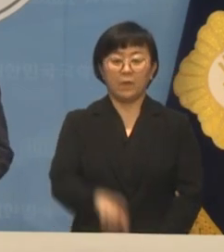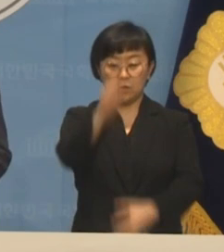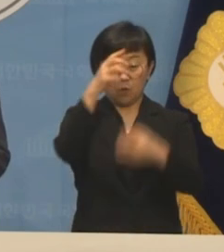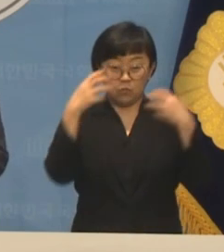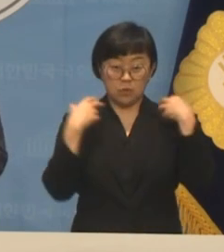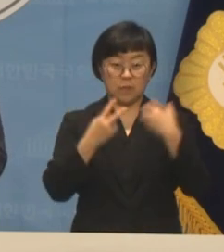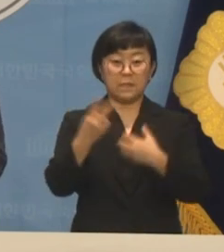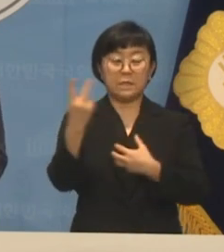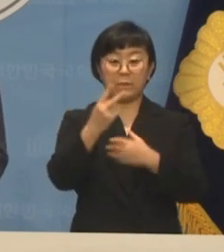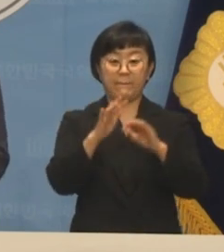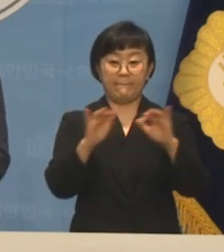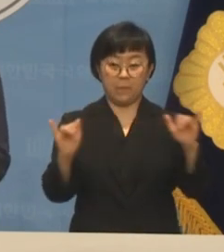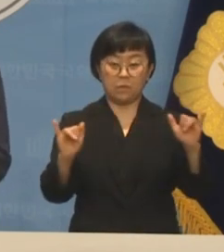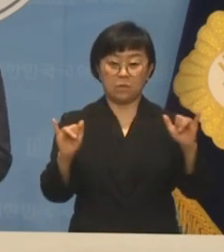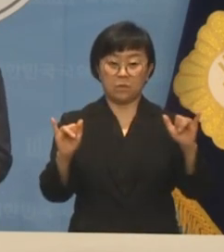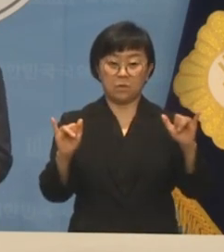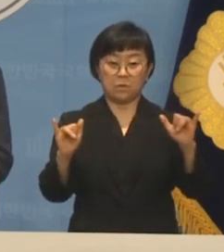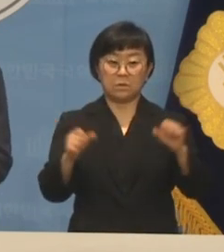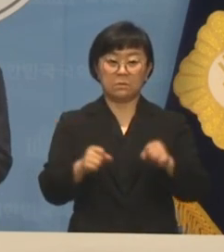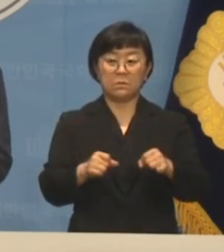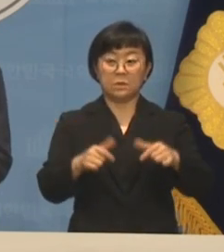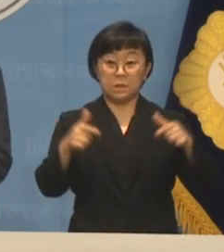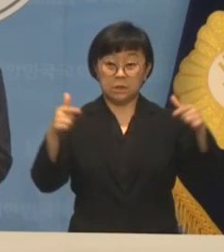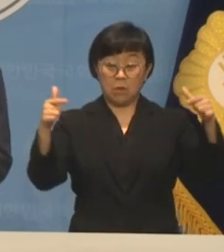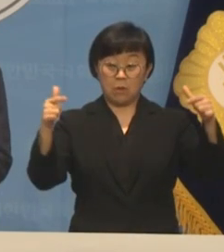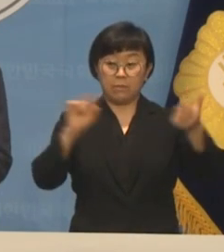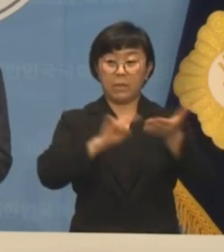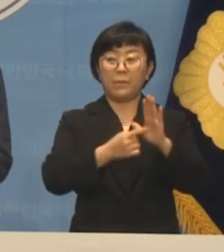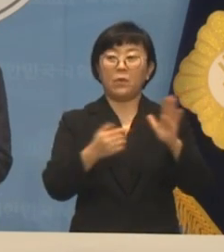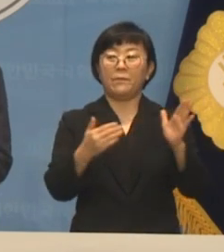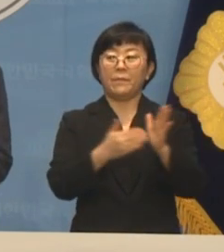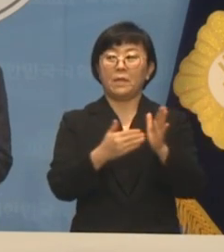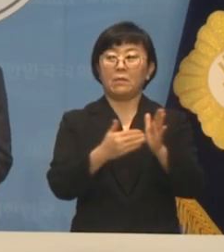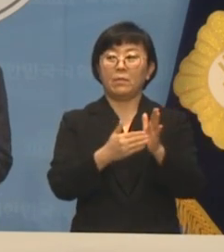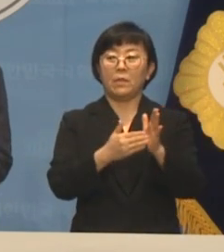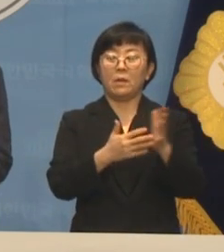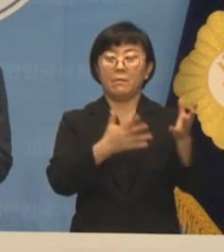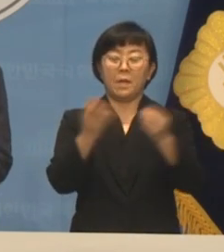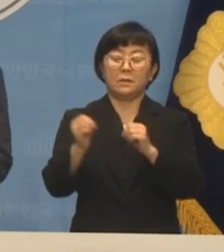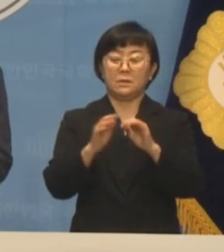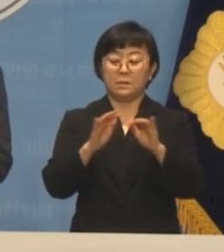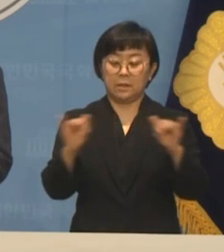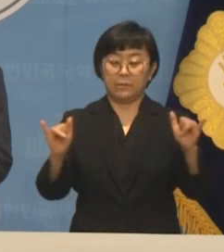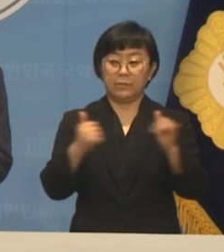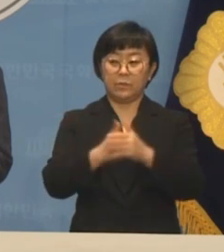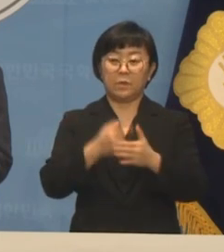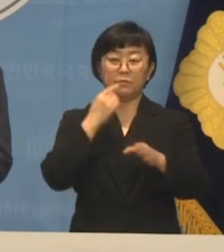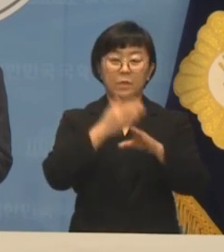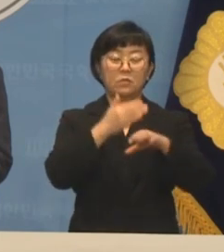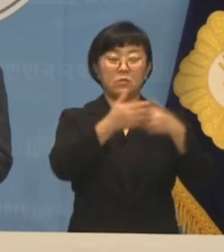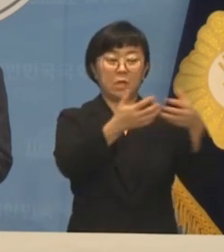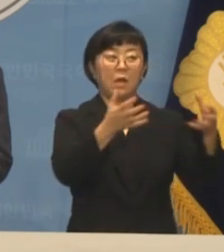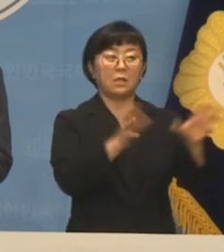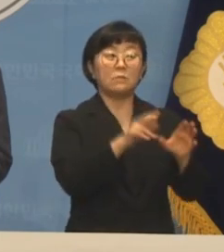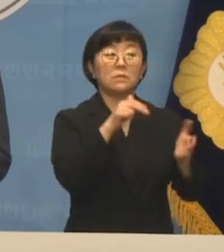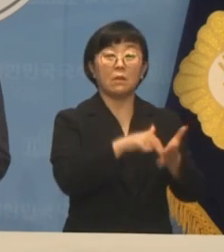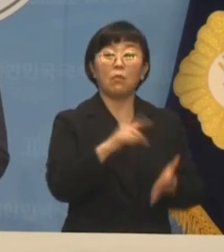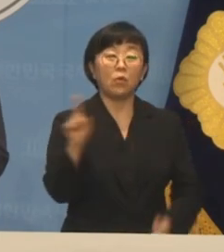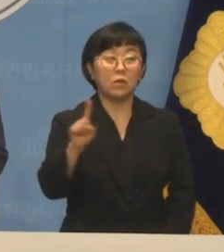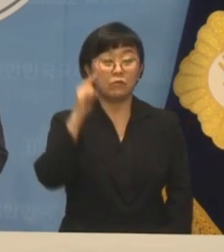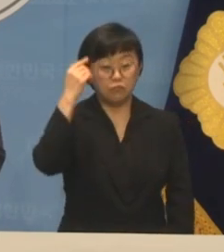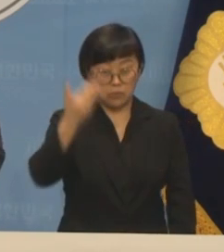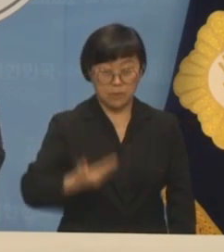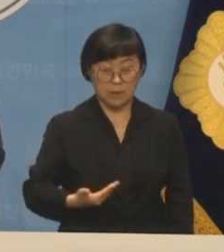정부가 2,000명 증원을 발표하자 많은 분들이 민주당의 입장은 뭐냐고